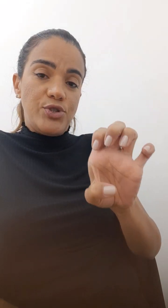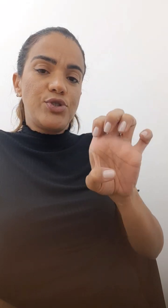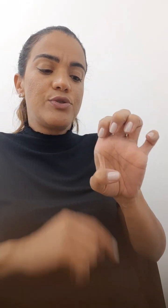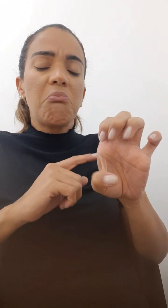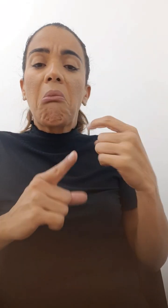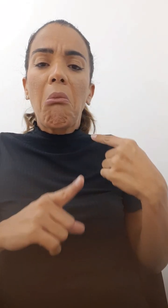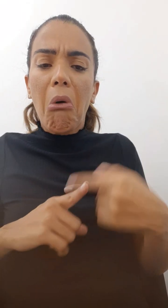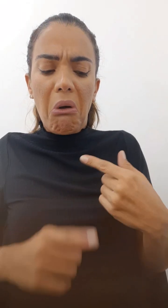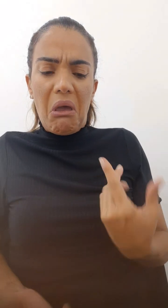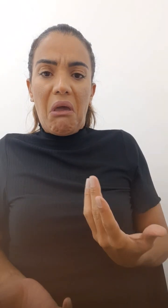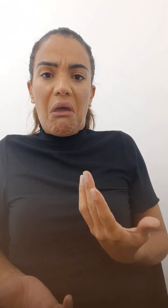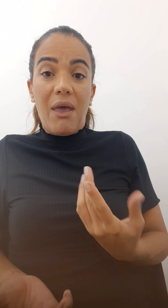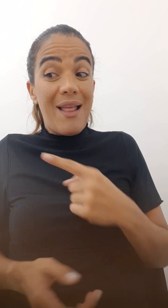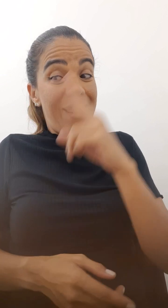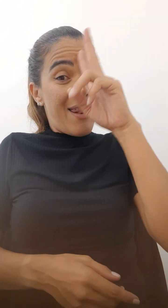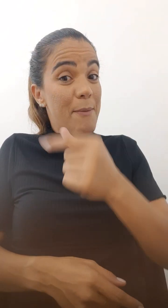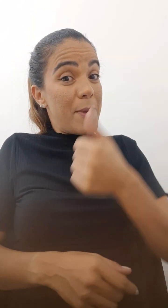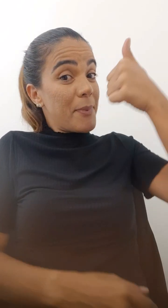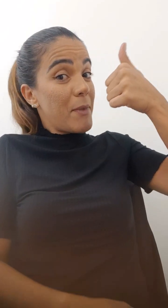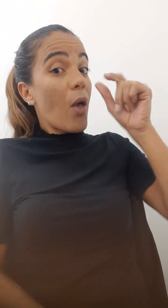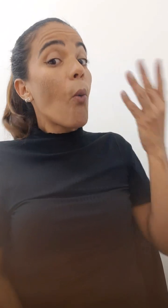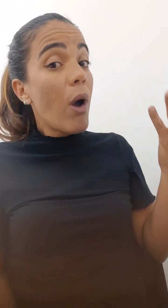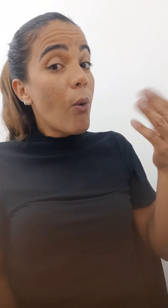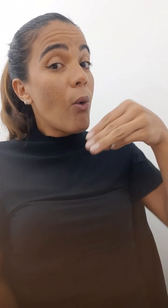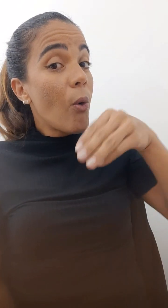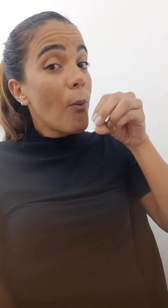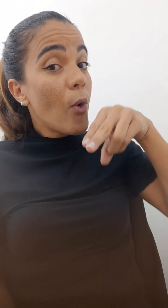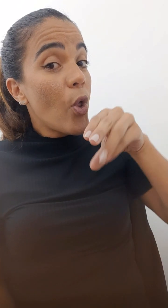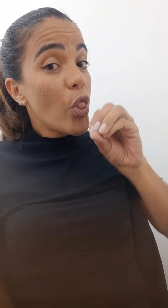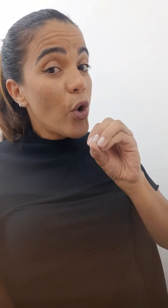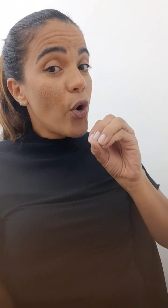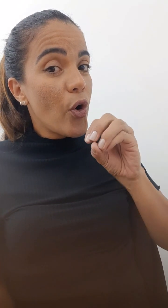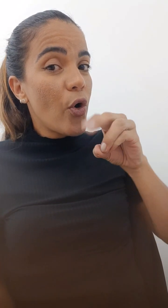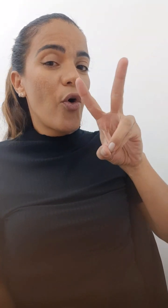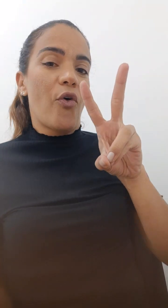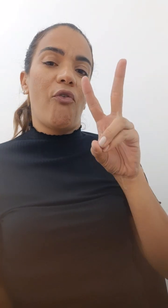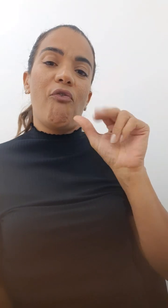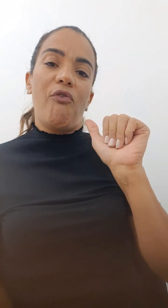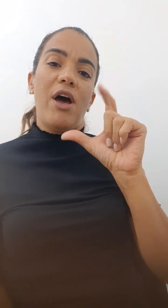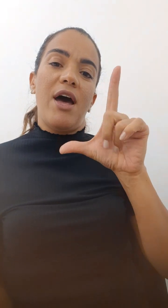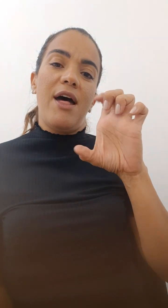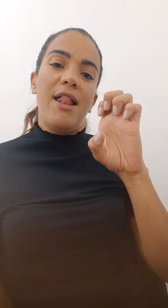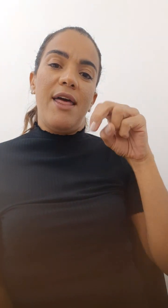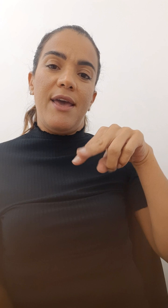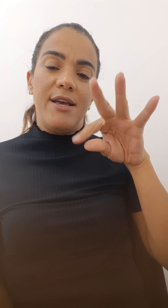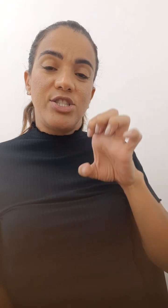bivalente, e por que bivalente? Vocês se recordam que na primeira vacina a estrutura dela era